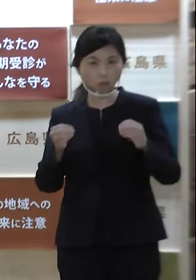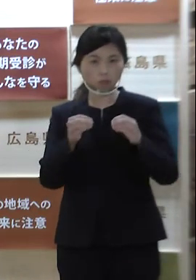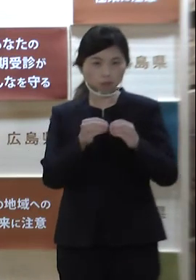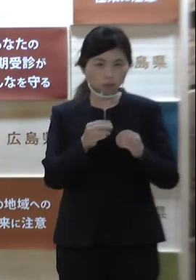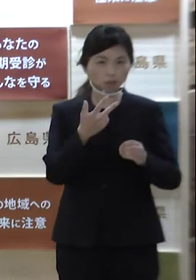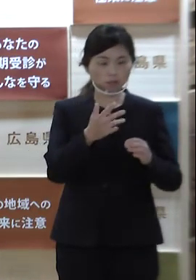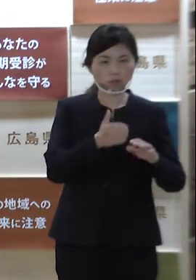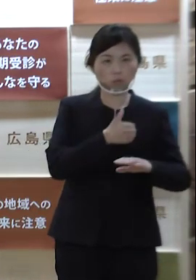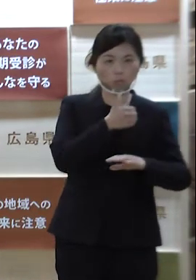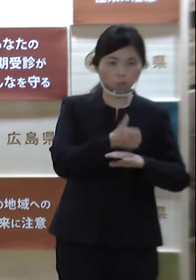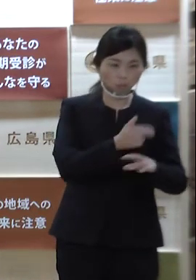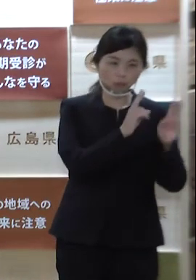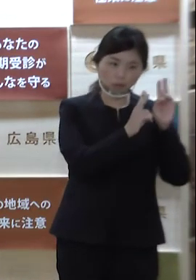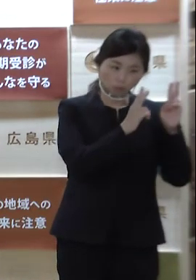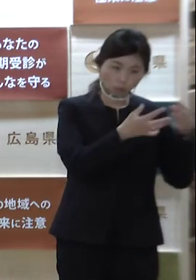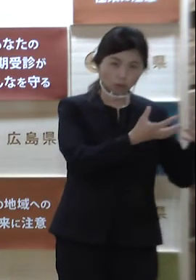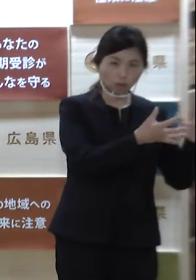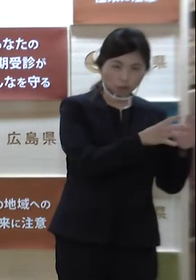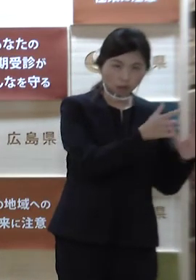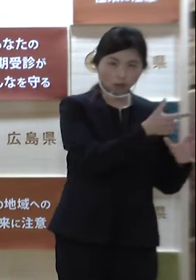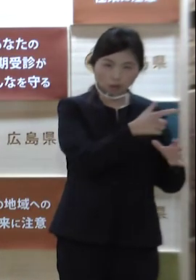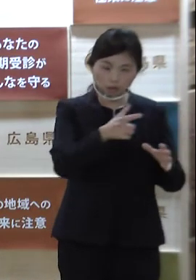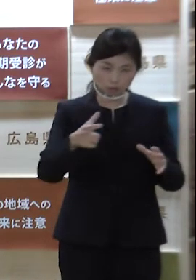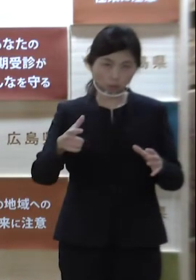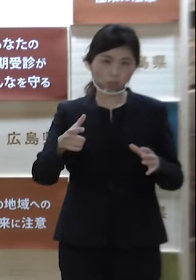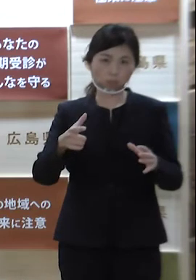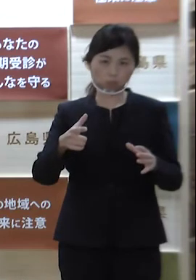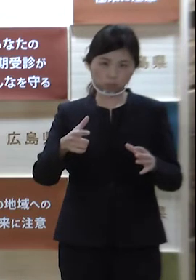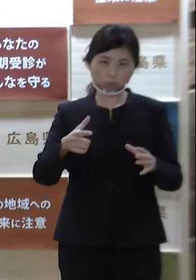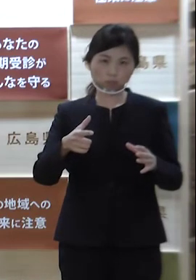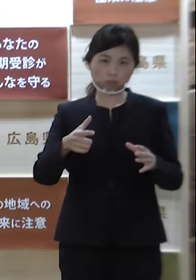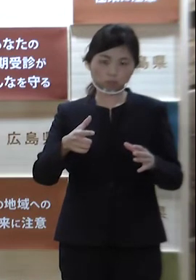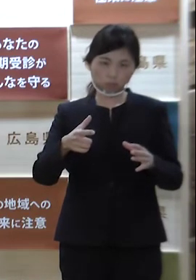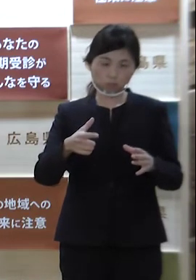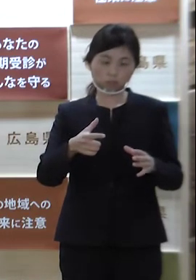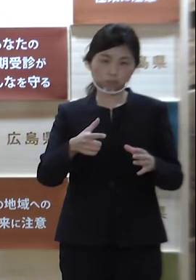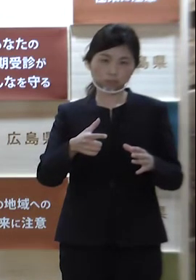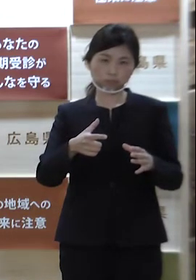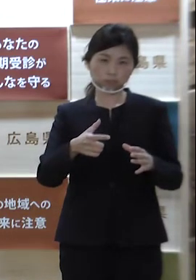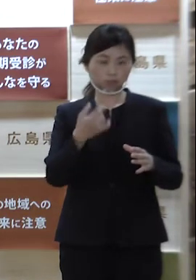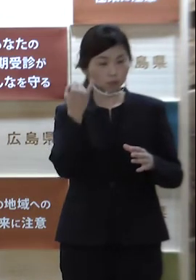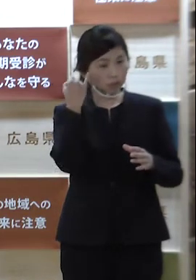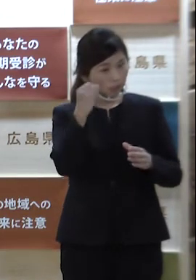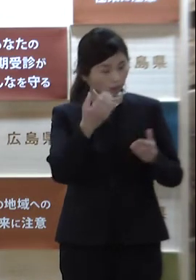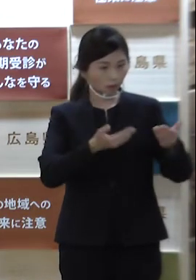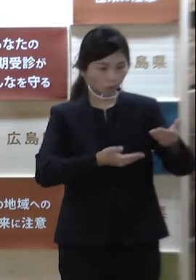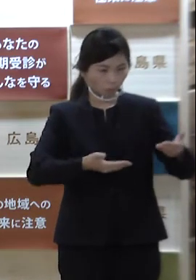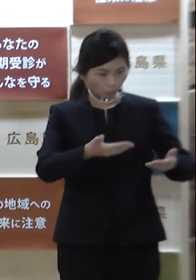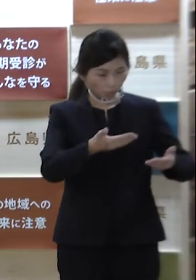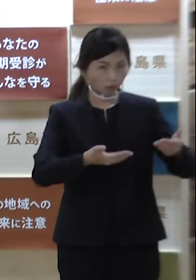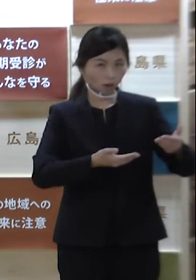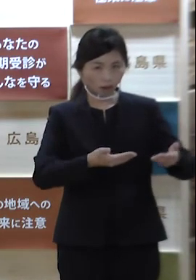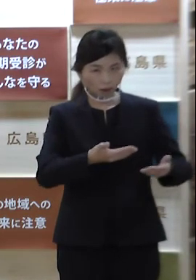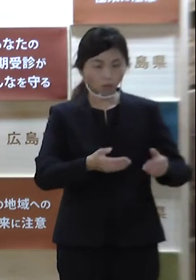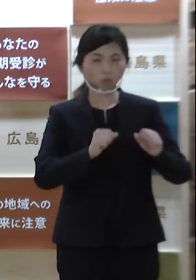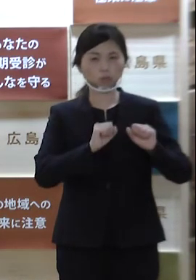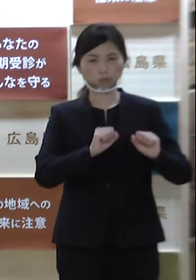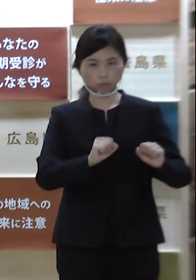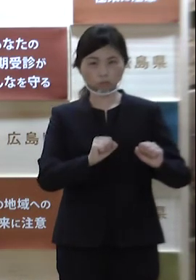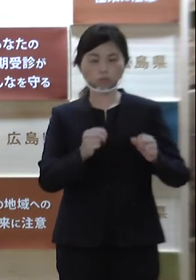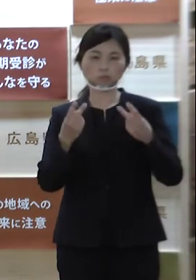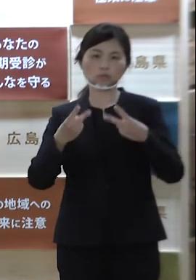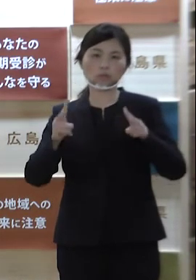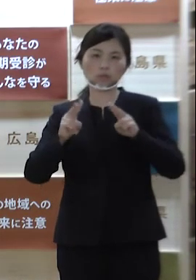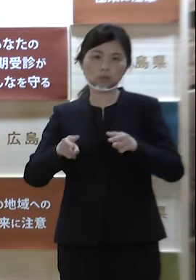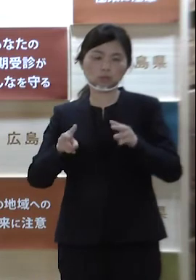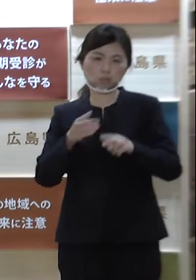長や企業団体など多様な主体とも意見交換をして、広島